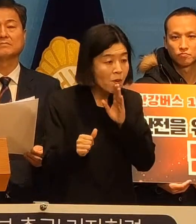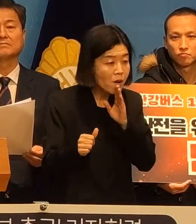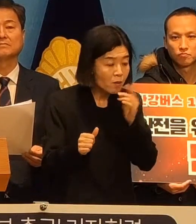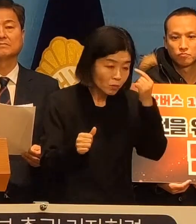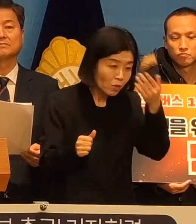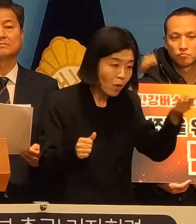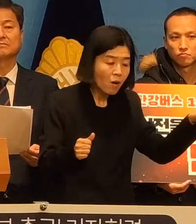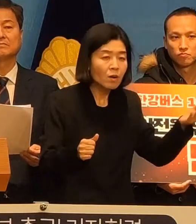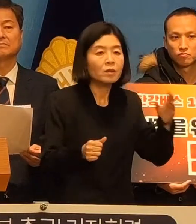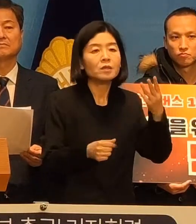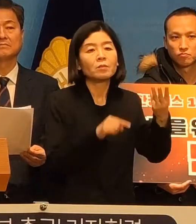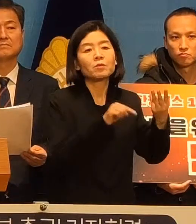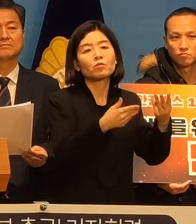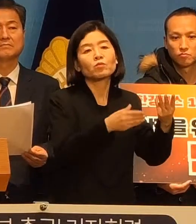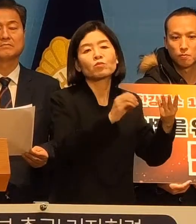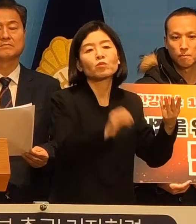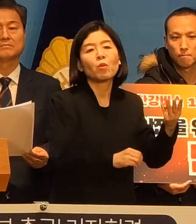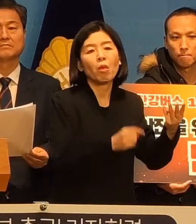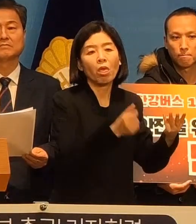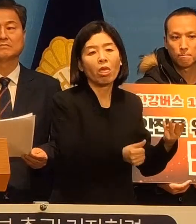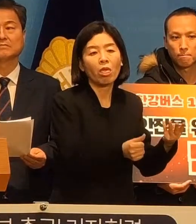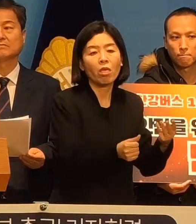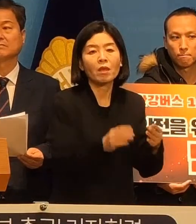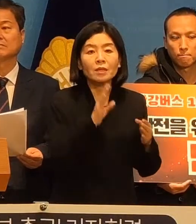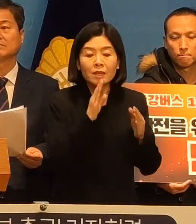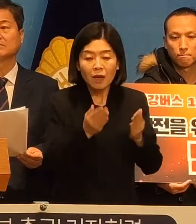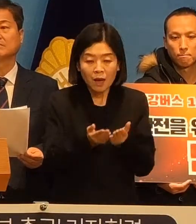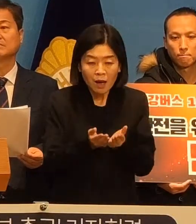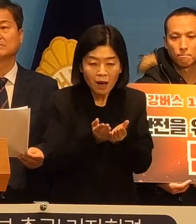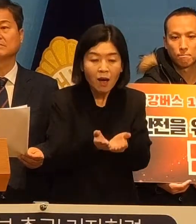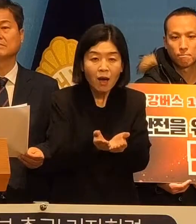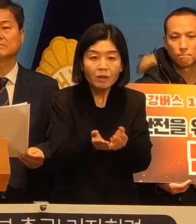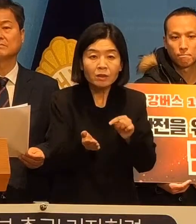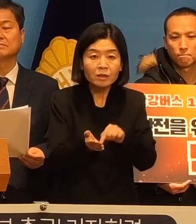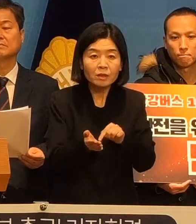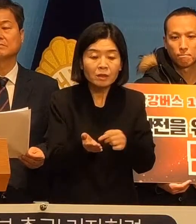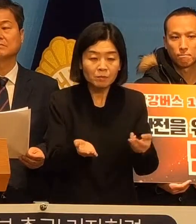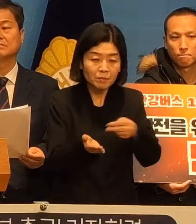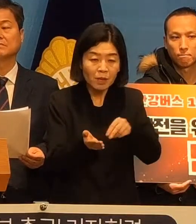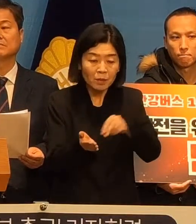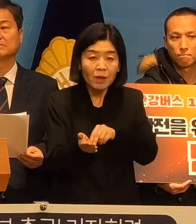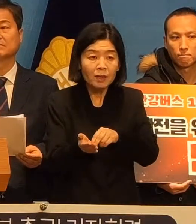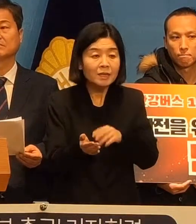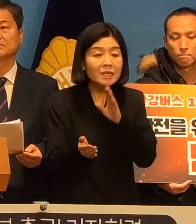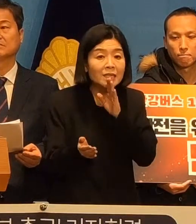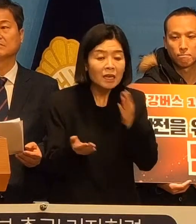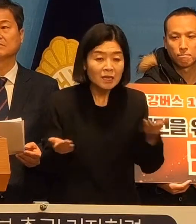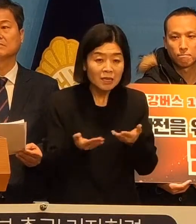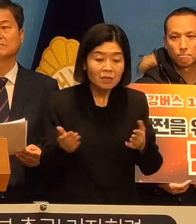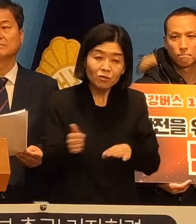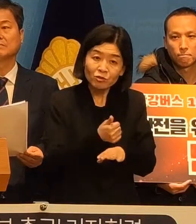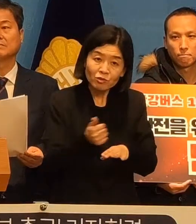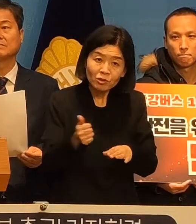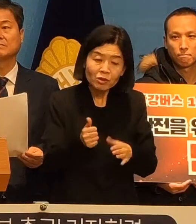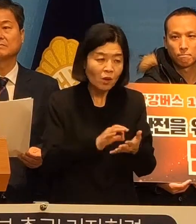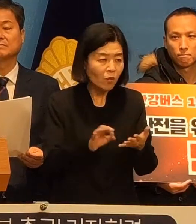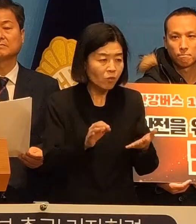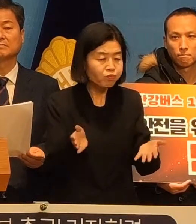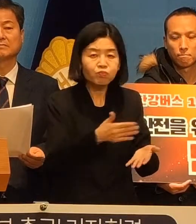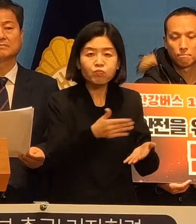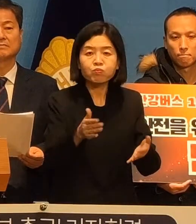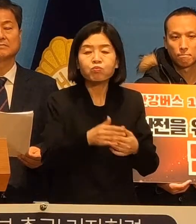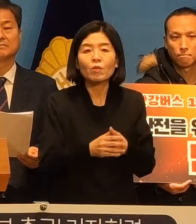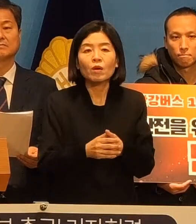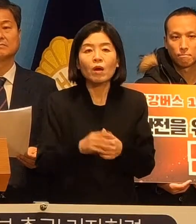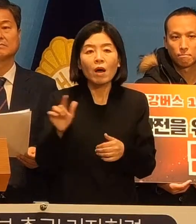기준 3.9%에 그쳤고 실제로 한강버스를 출퇴근 수단으로 이용하는 시민은 찾아보기 어려운 실정입니다. 서울시는